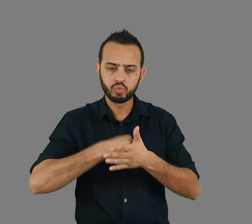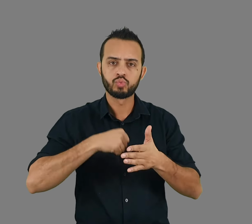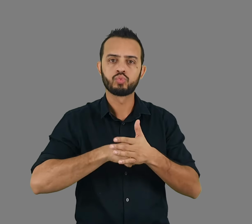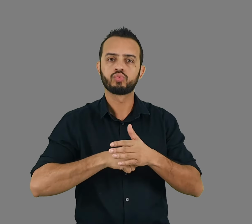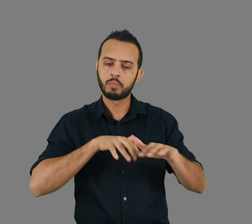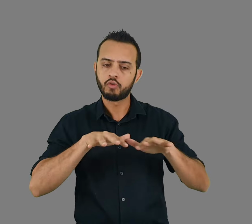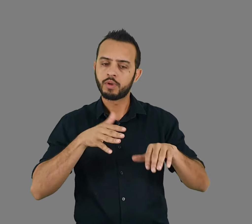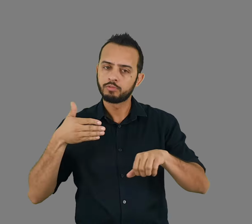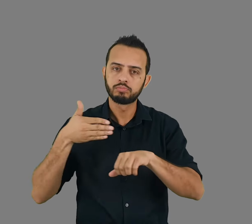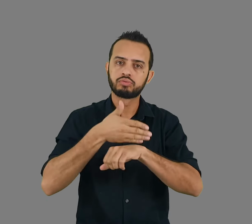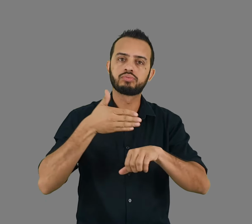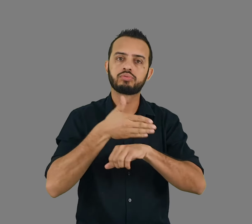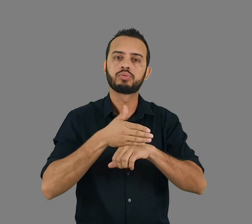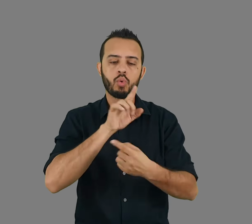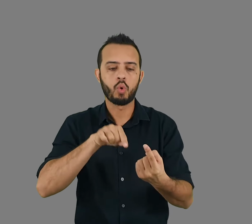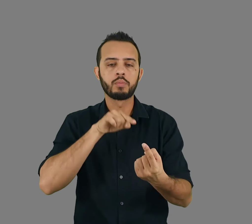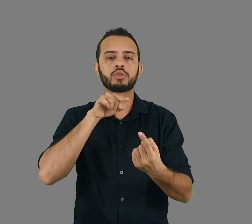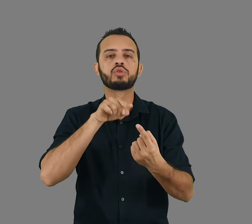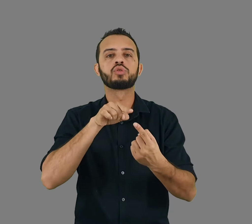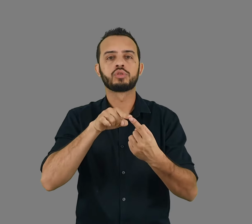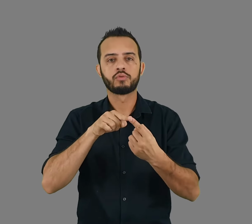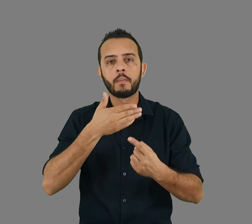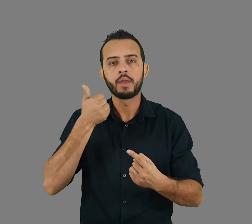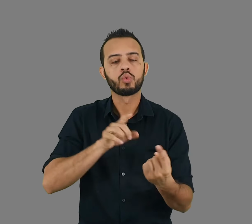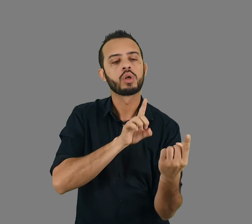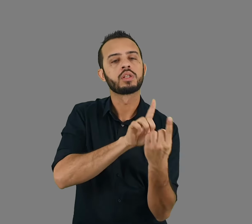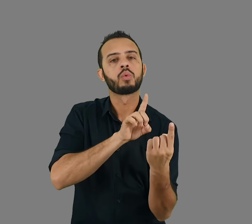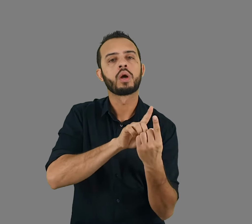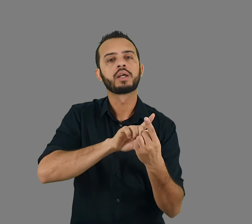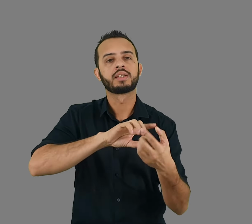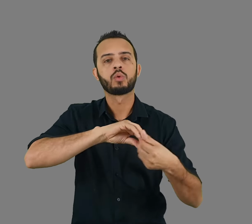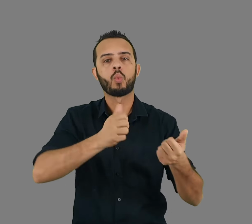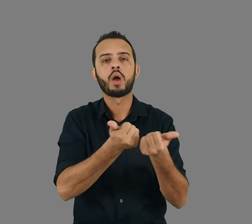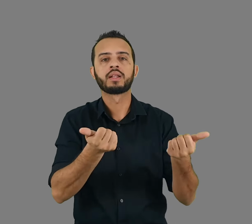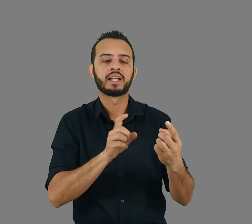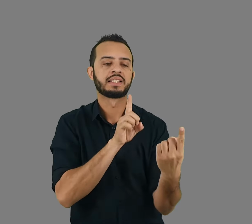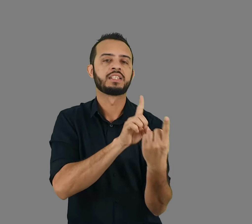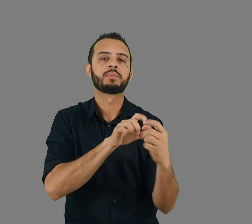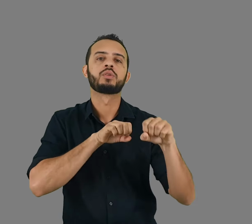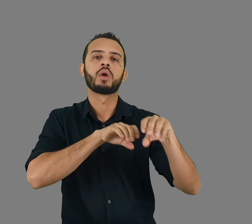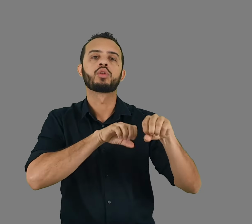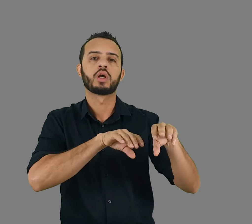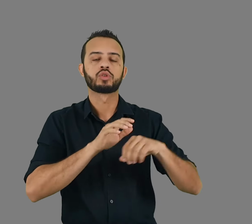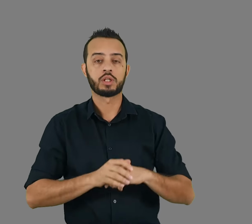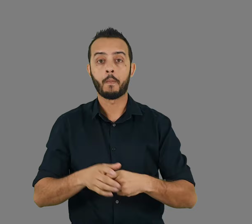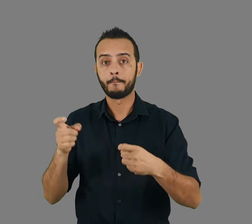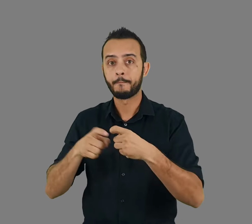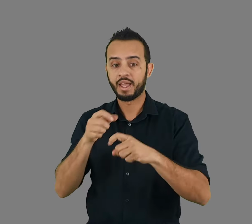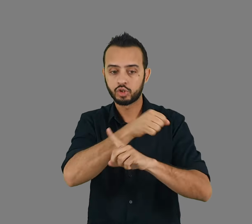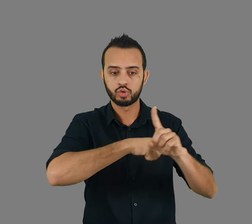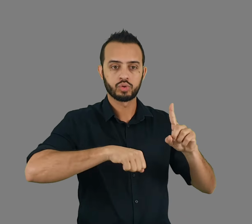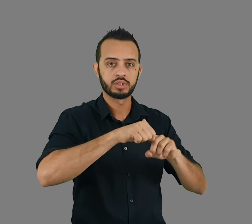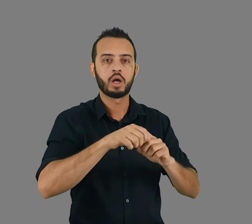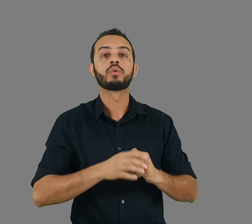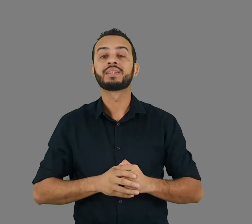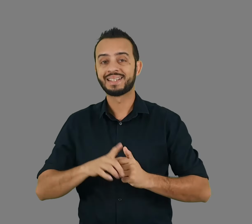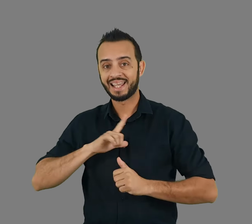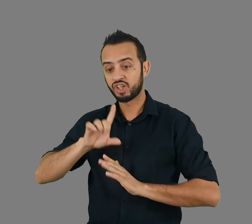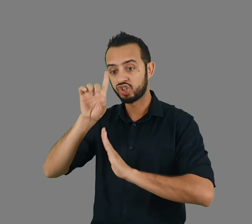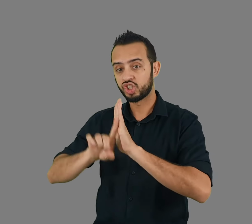reivindicatórios para a melhoria da qualidade do atendimento educacional, médico e social, visando a busca pela garantia dos direitos das pessoas